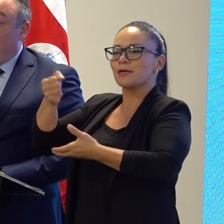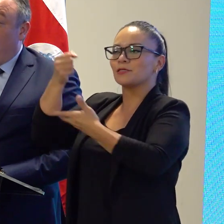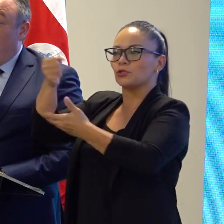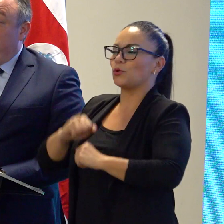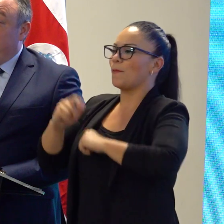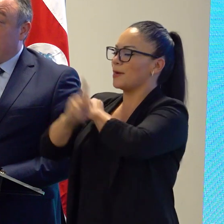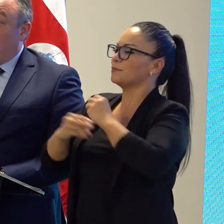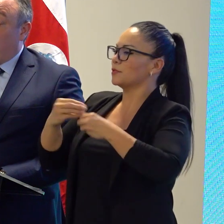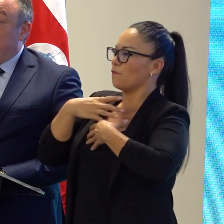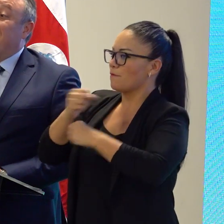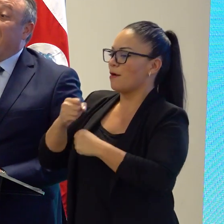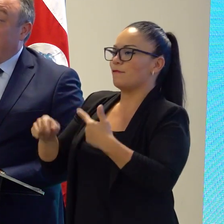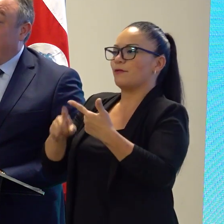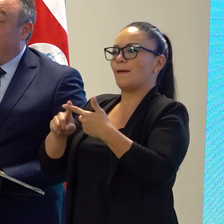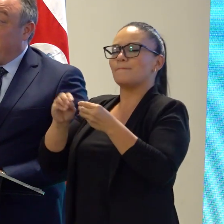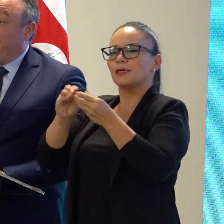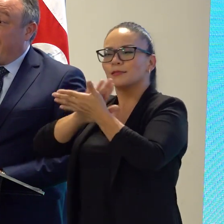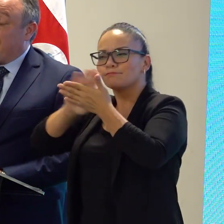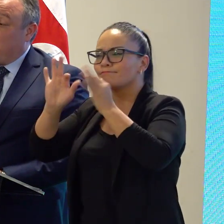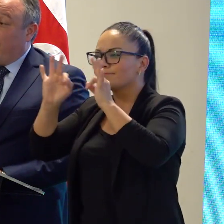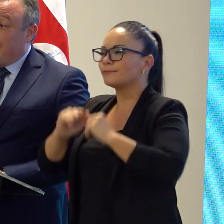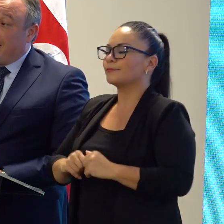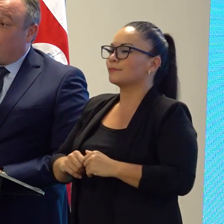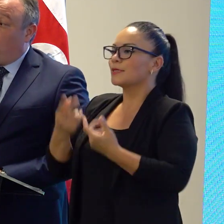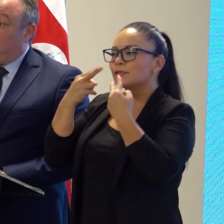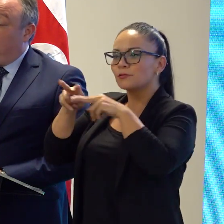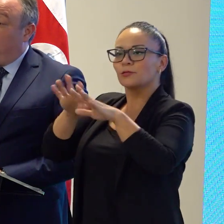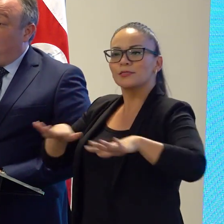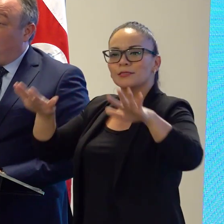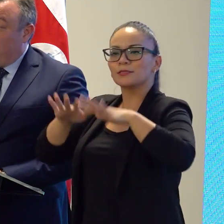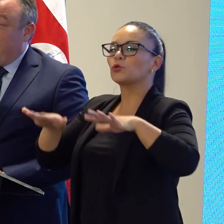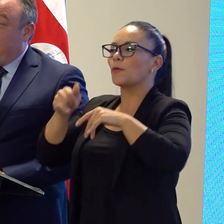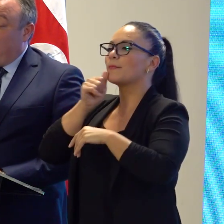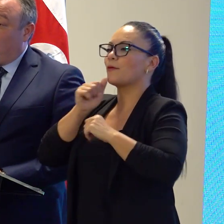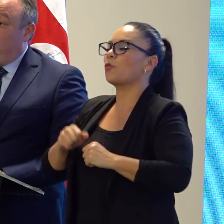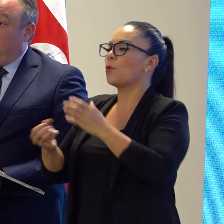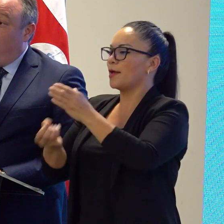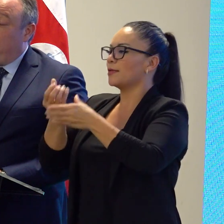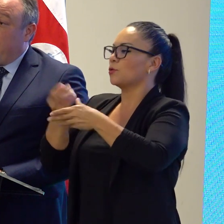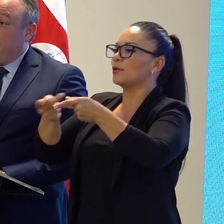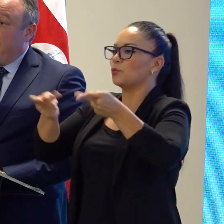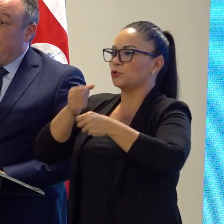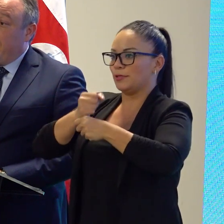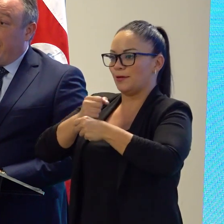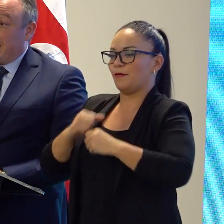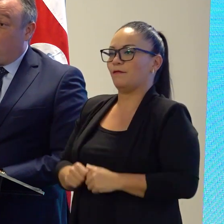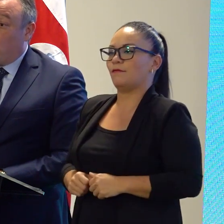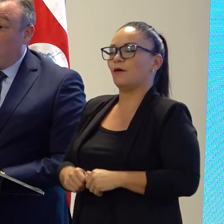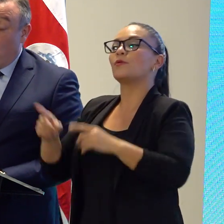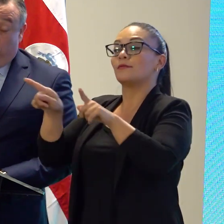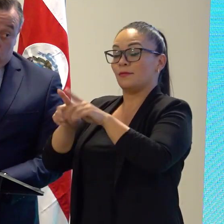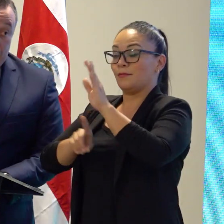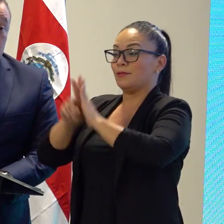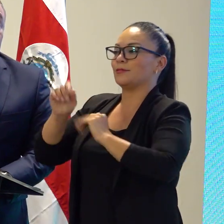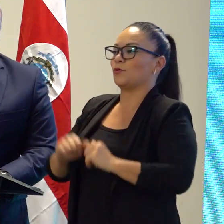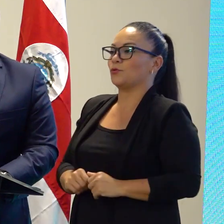un país donde hay más claridad de que se visualiza el sector privado como ese generador de empleo y de desarrollo